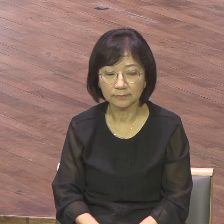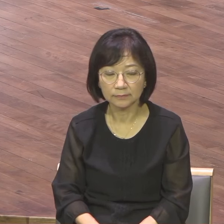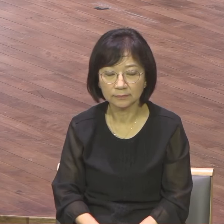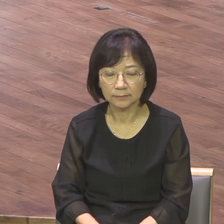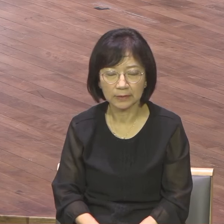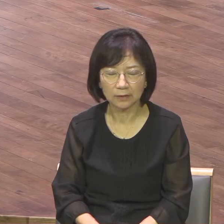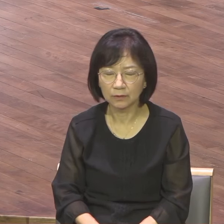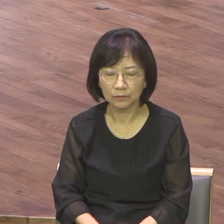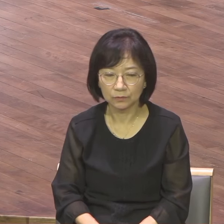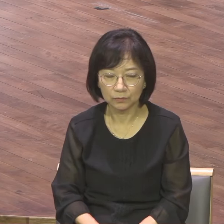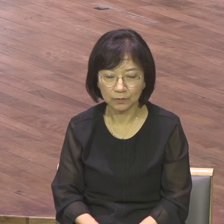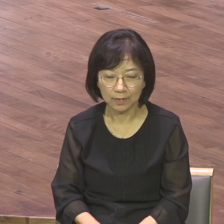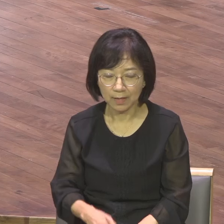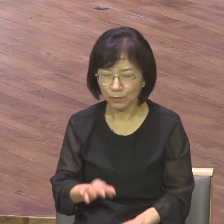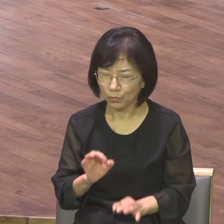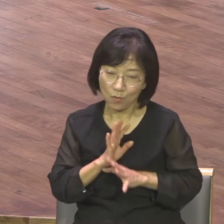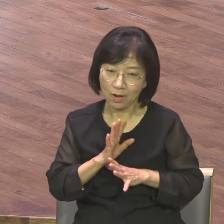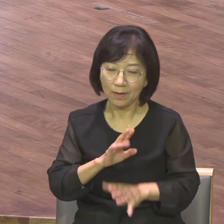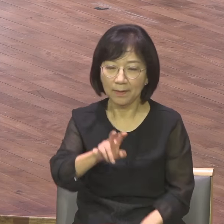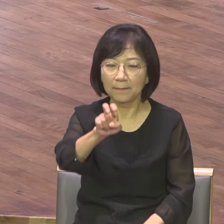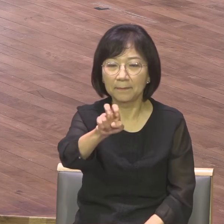놀라운 징표지요.